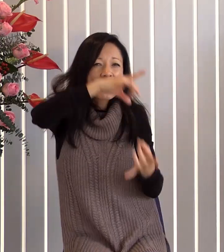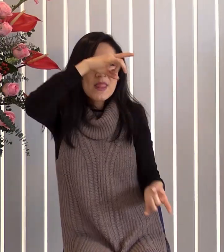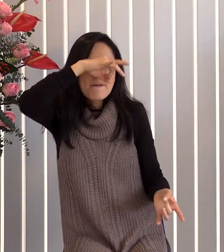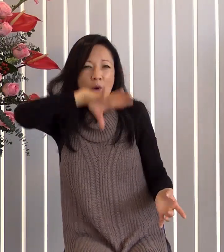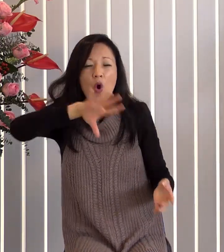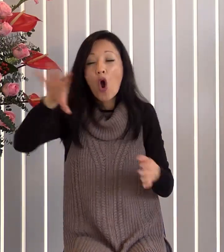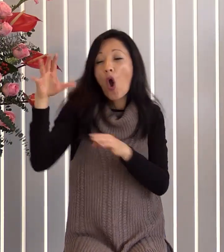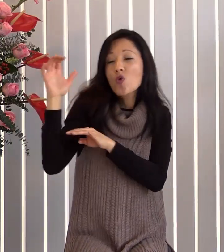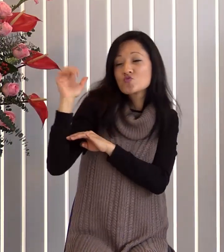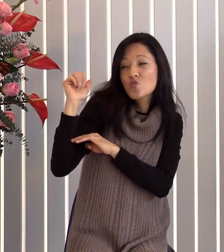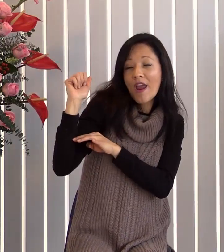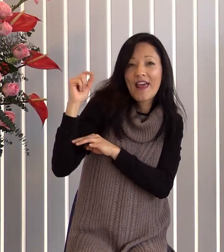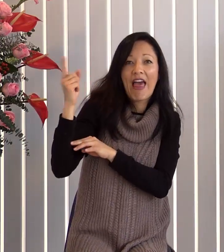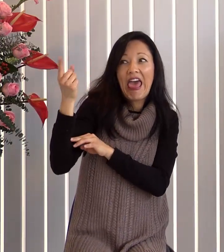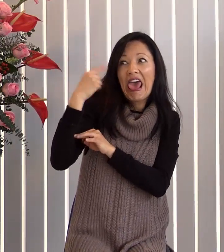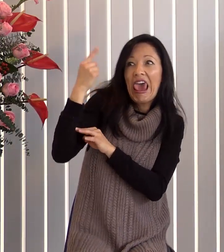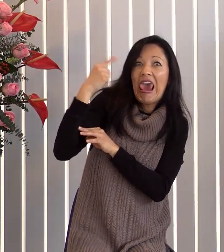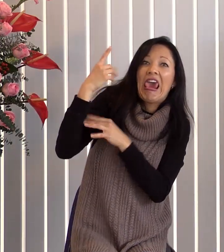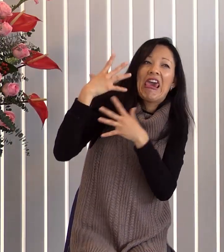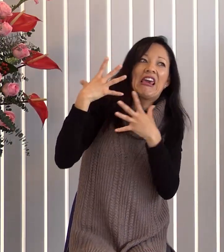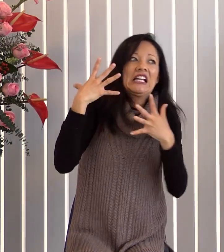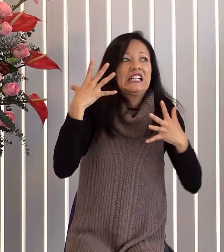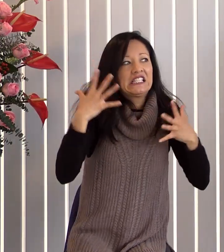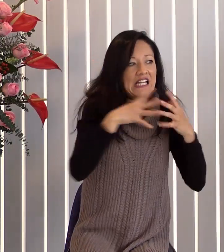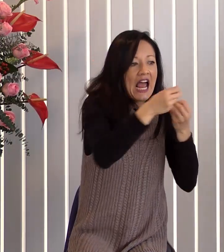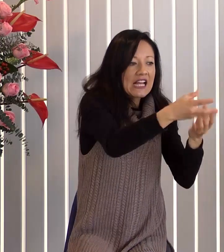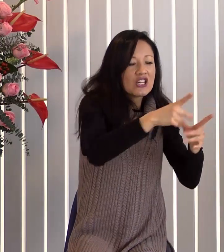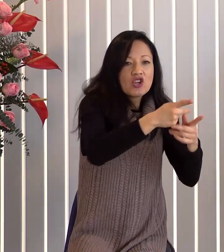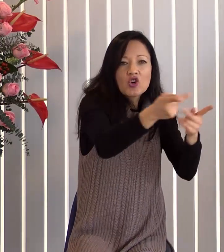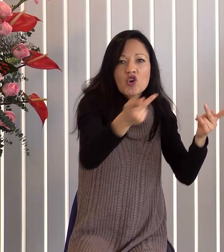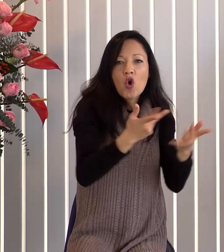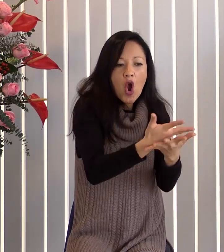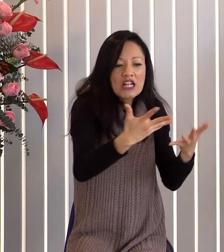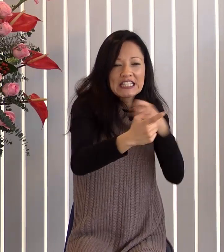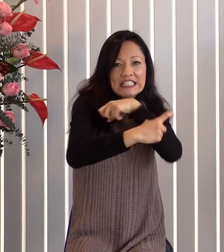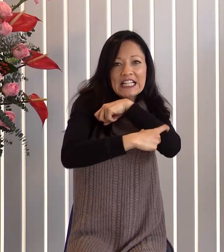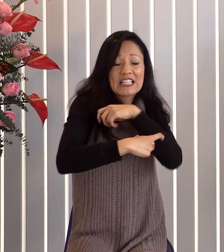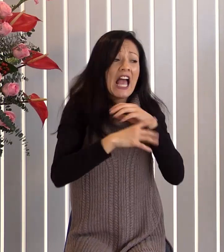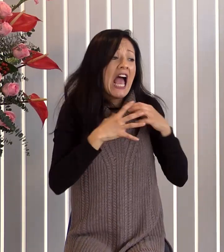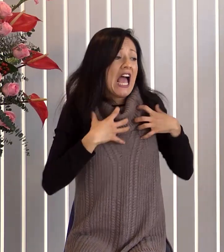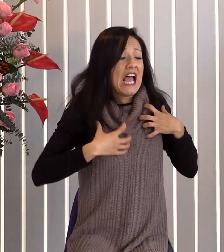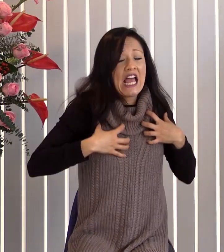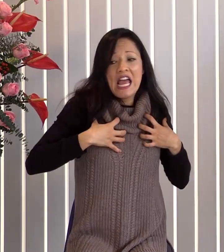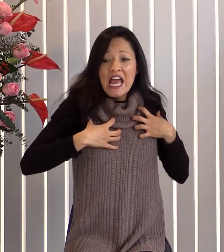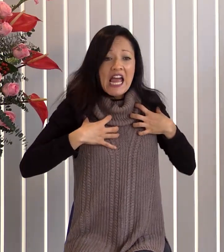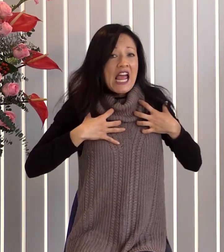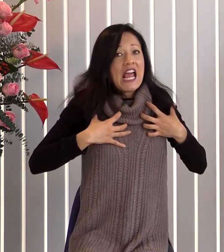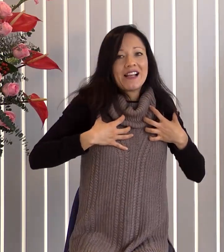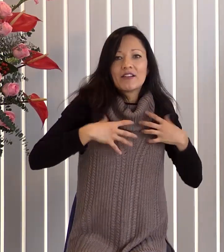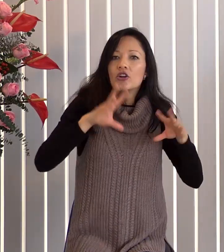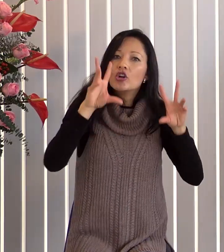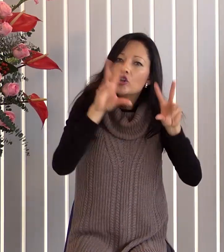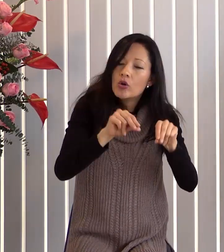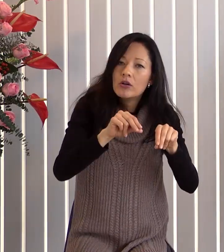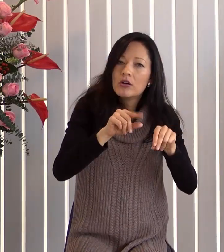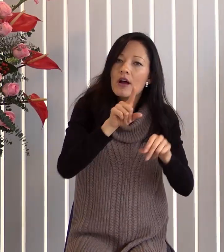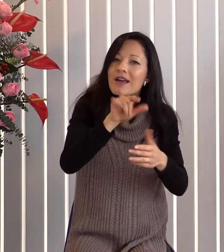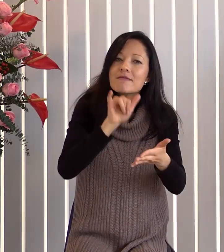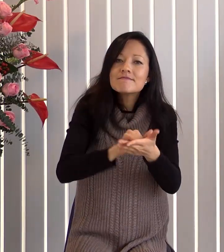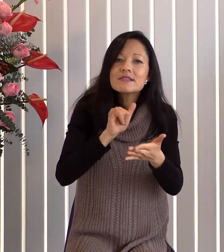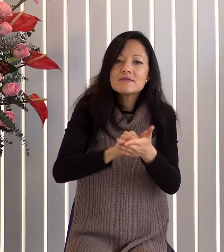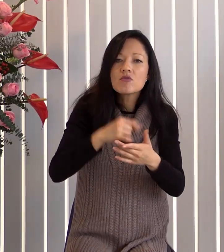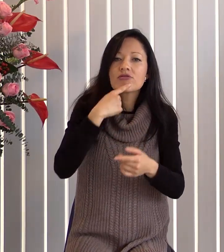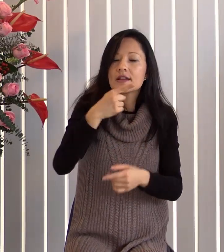la suegra nos pone ahí como que de pronto en la tentación, no. Ahí está hablando al Padre y le